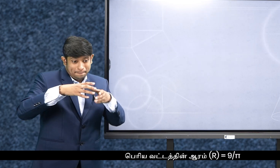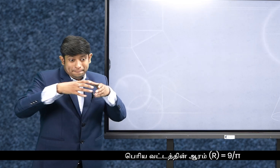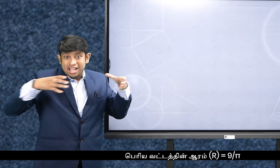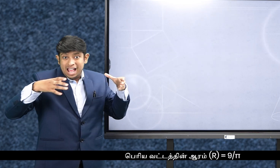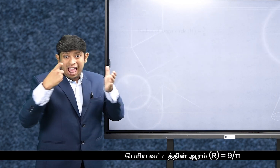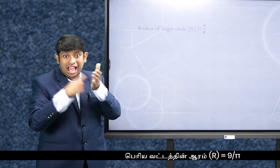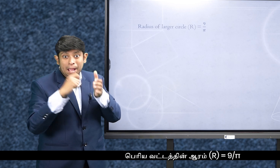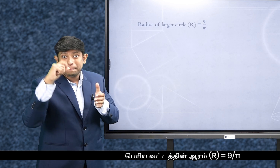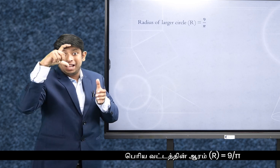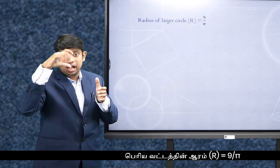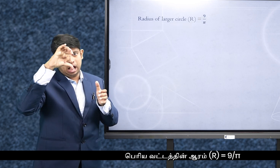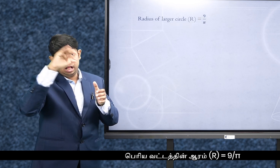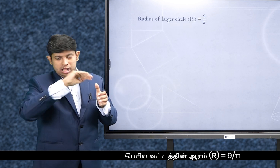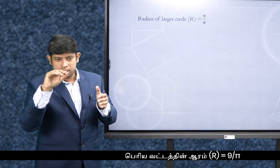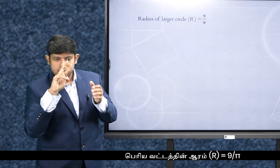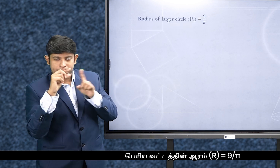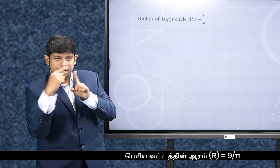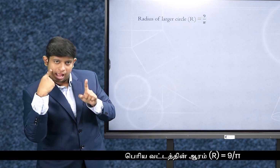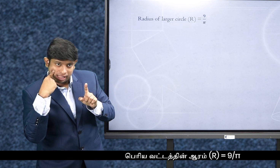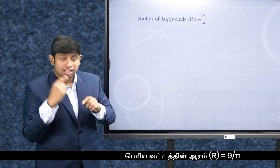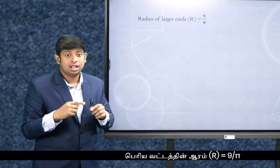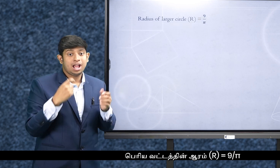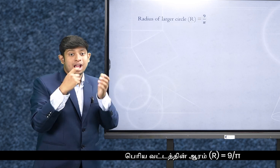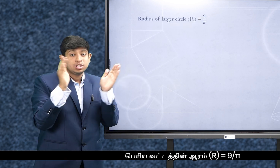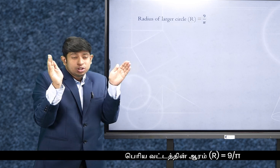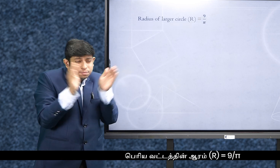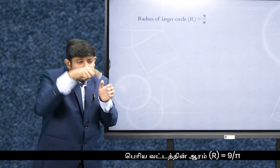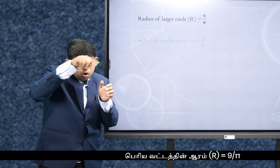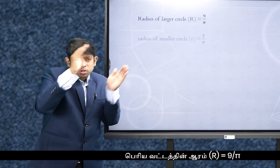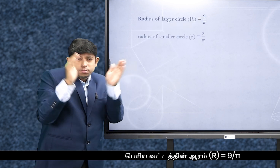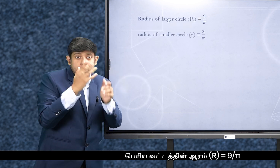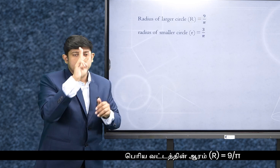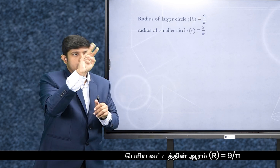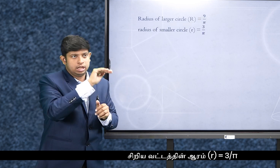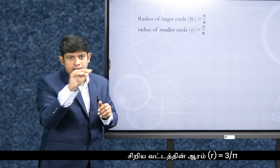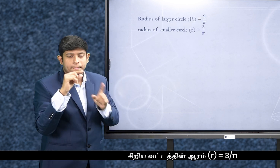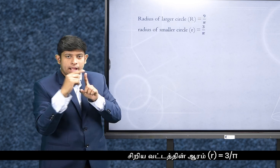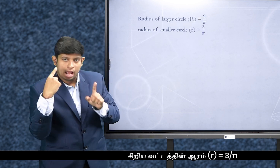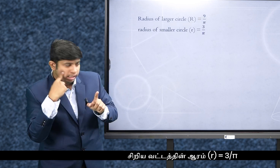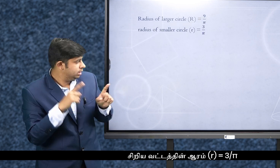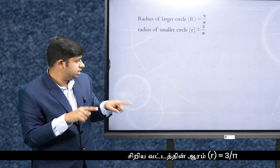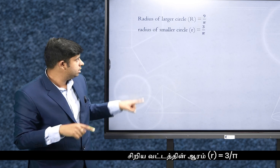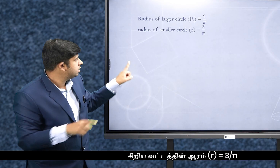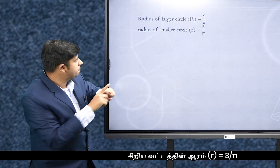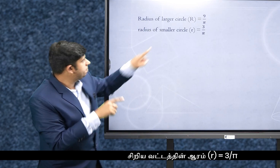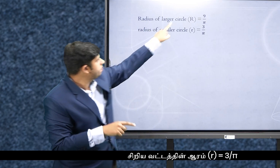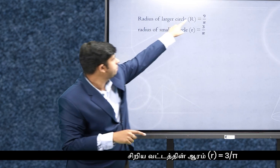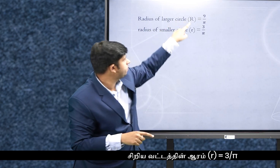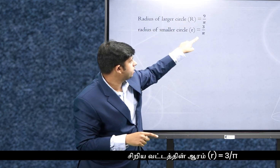பெரிய வட்டத்தின் ஆரம் அதாவது பெரிய ஆர் ஈடு 9 கீழ் பை. சிறிய வட்டத்தின் ஆரம் அதாவது